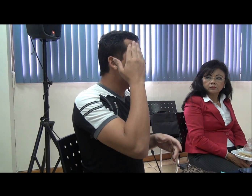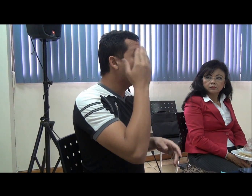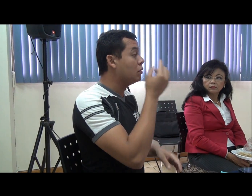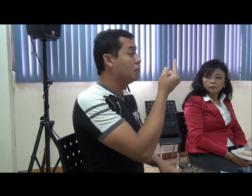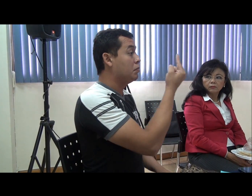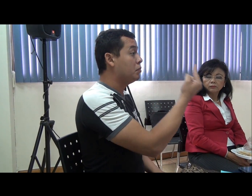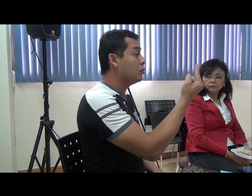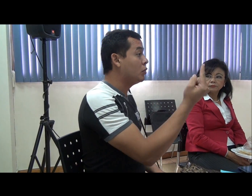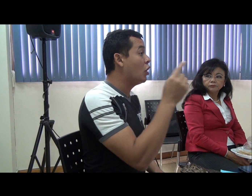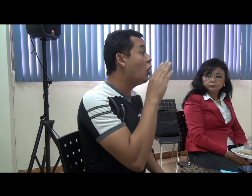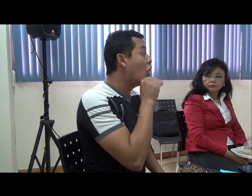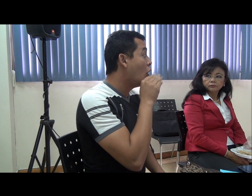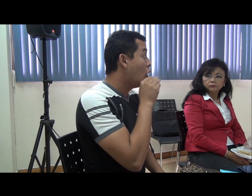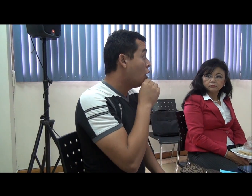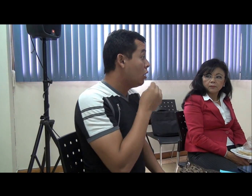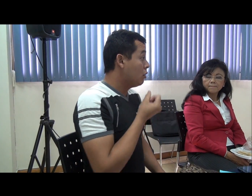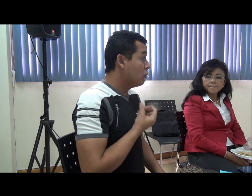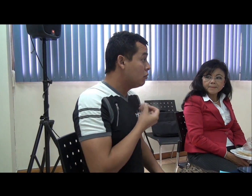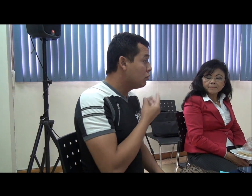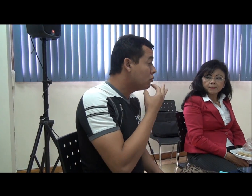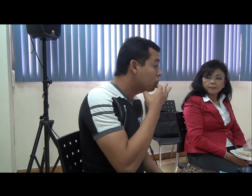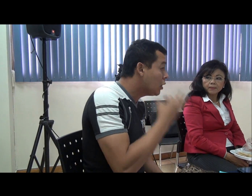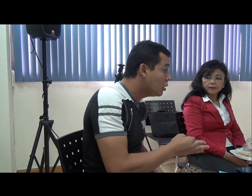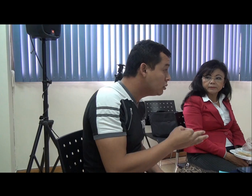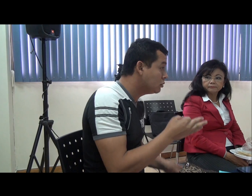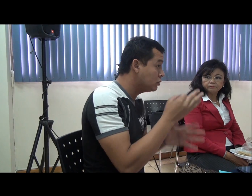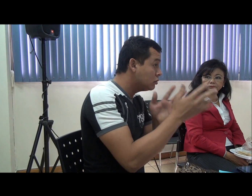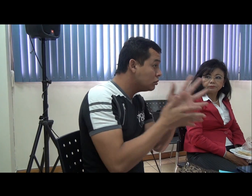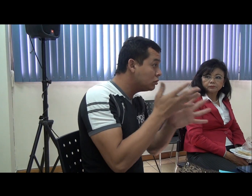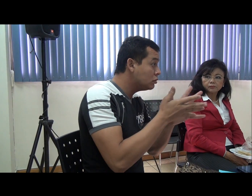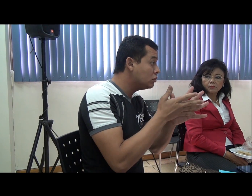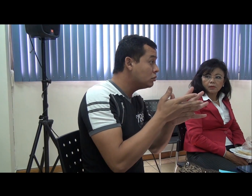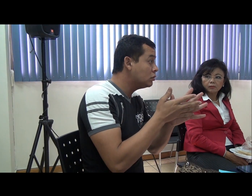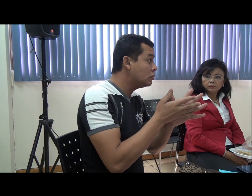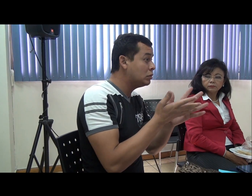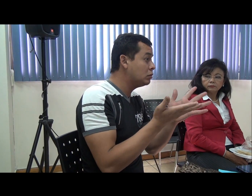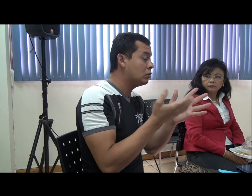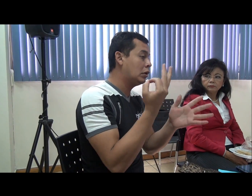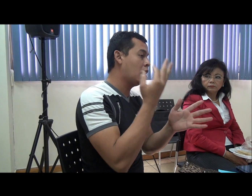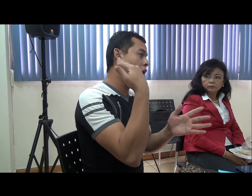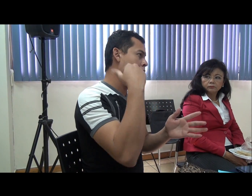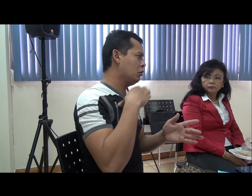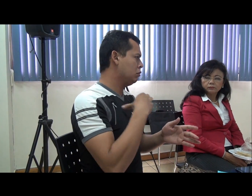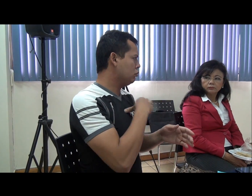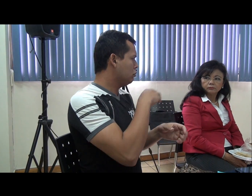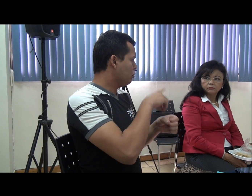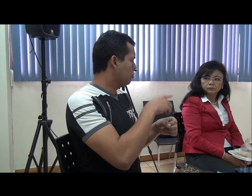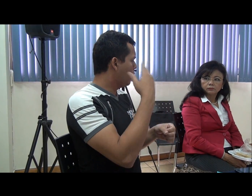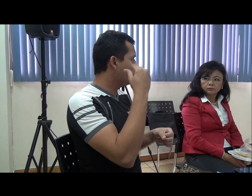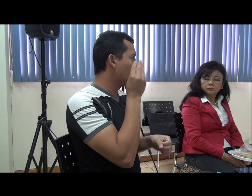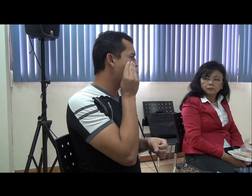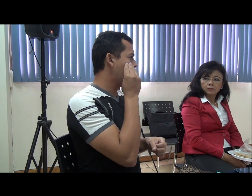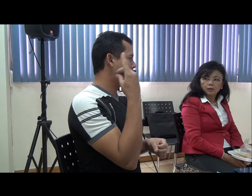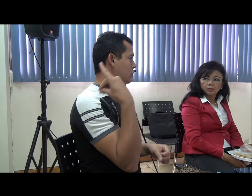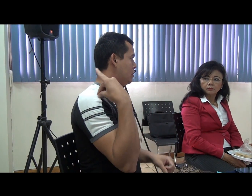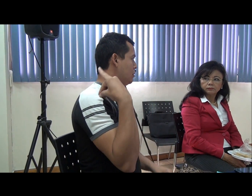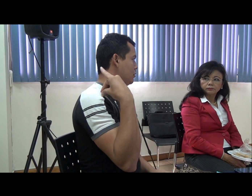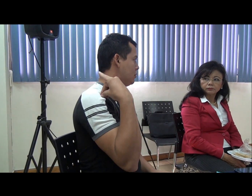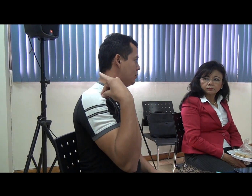Y ahí en la Secretaría General se quería saber, por ejemplo, si de verdad los oyentes conocían la lengua de señas, y por ejemplo